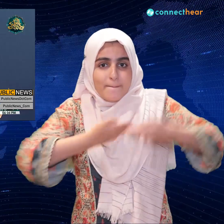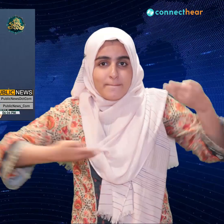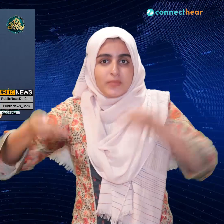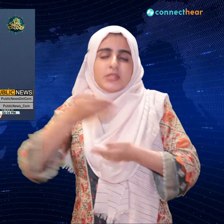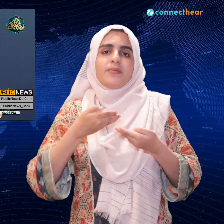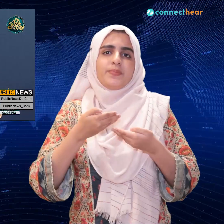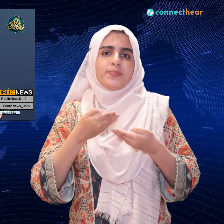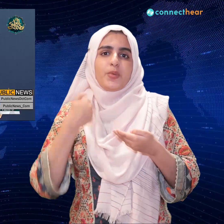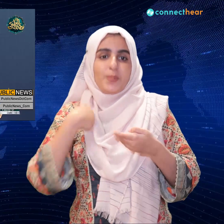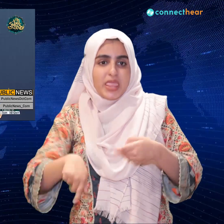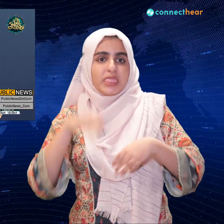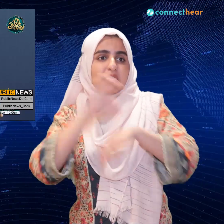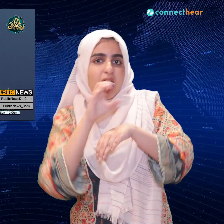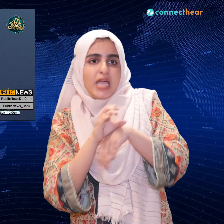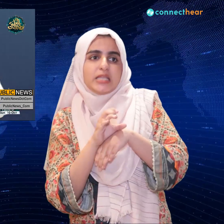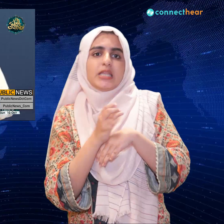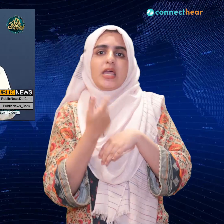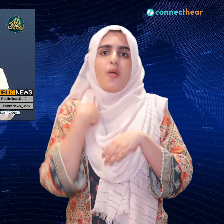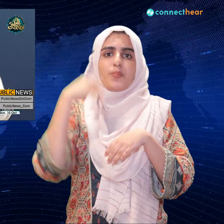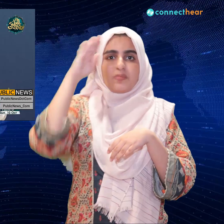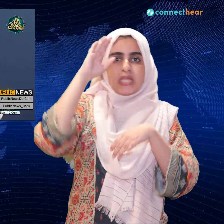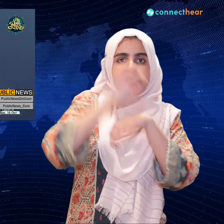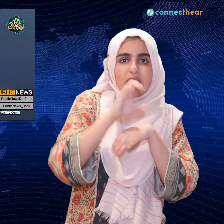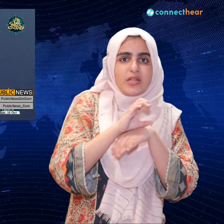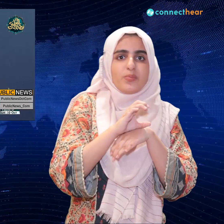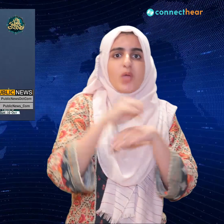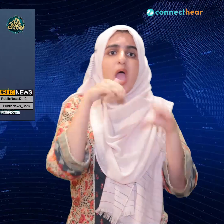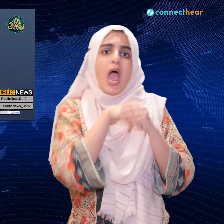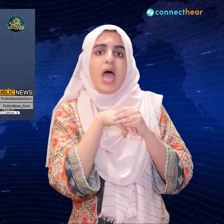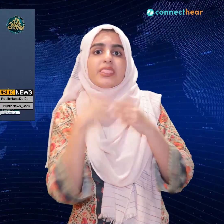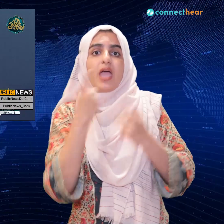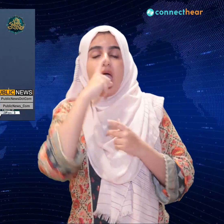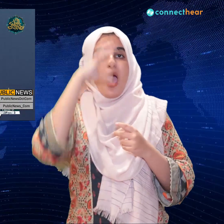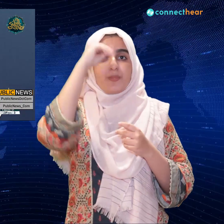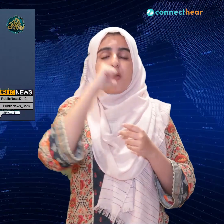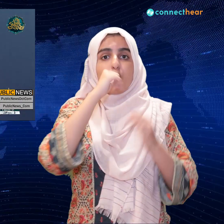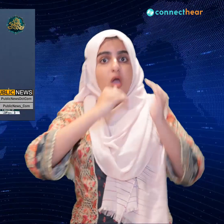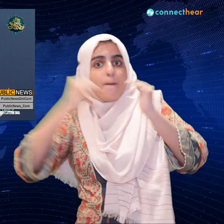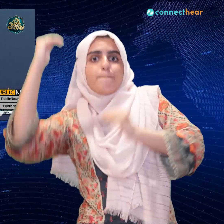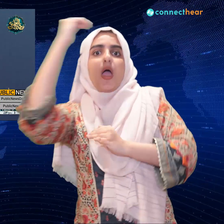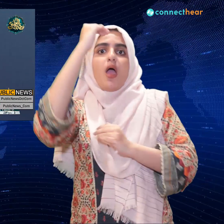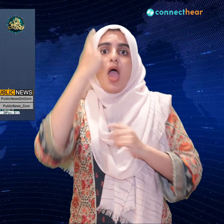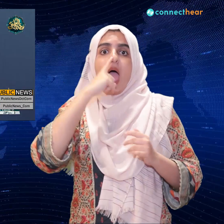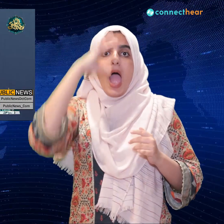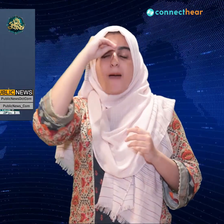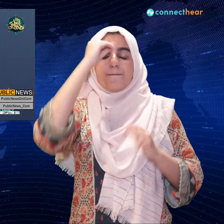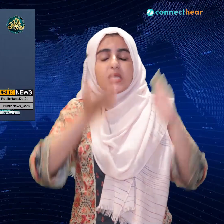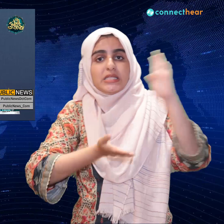ہمارے دین کے اندر بڑا خاص رتبہ ہے والدین کا، ماں کا بہت بڑا رتبہ